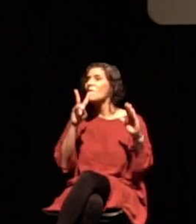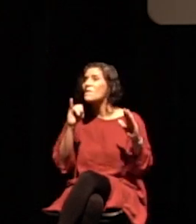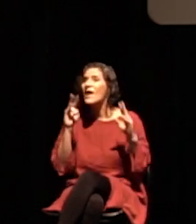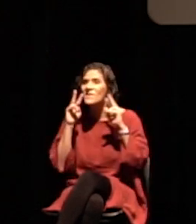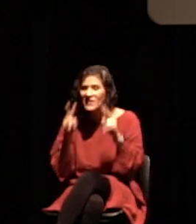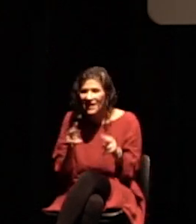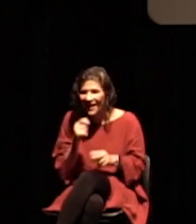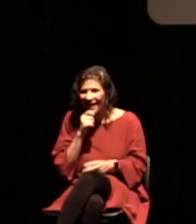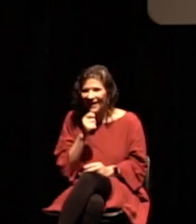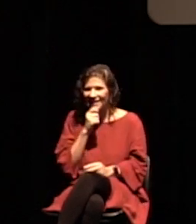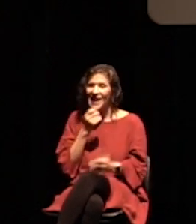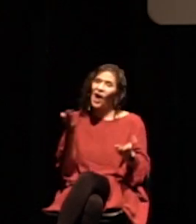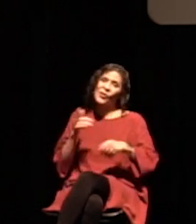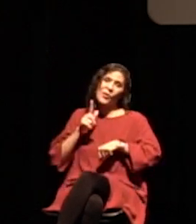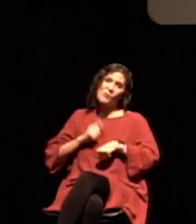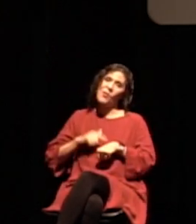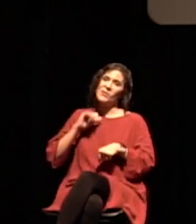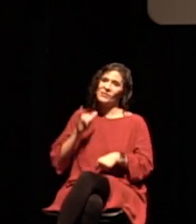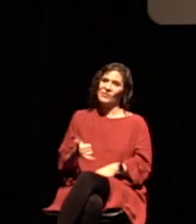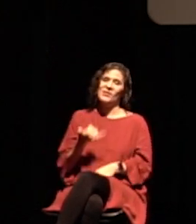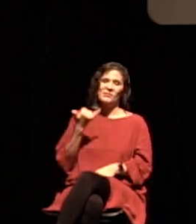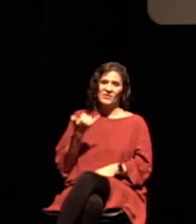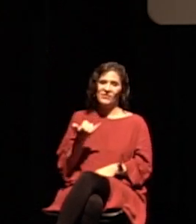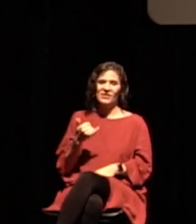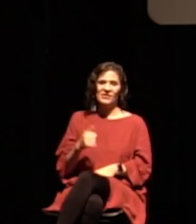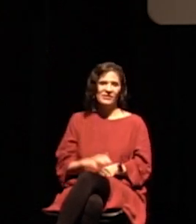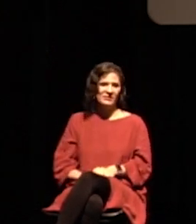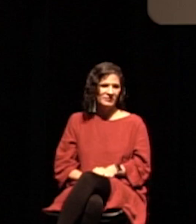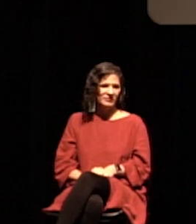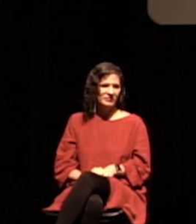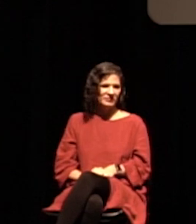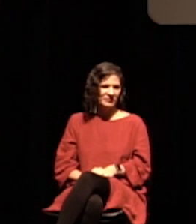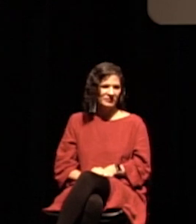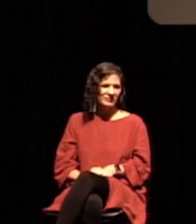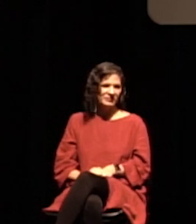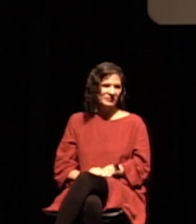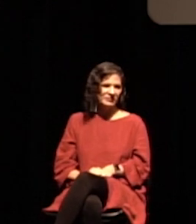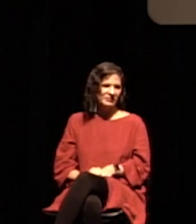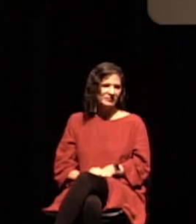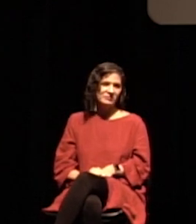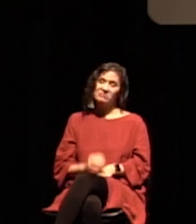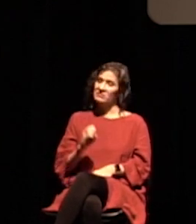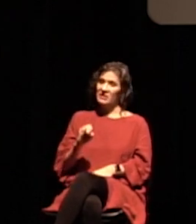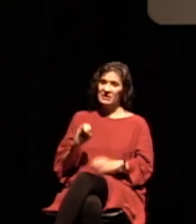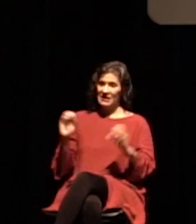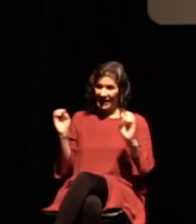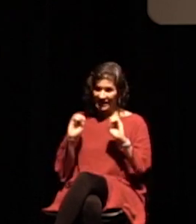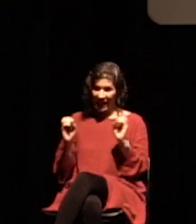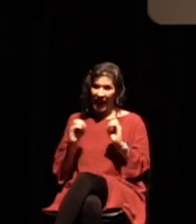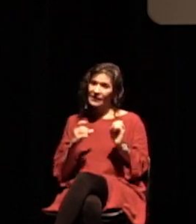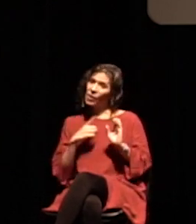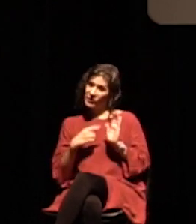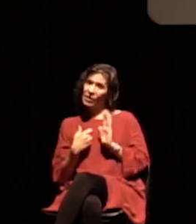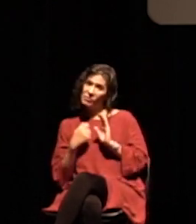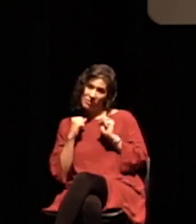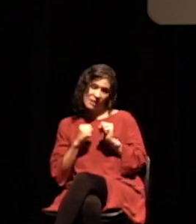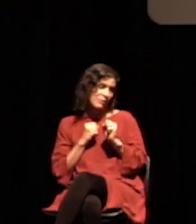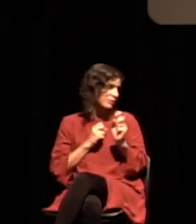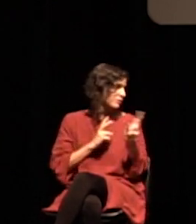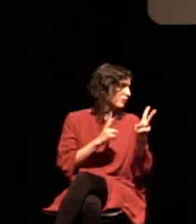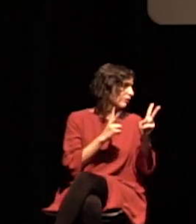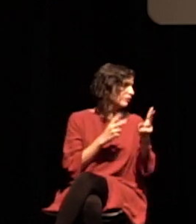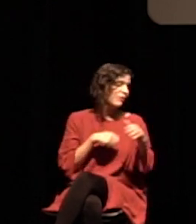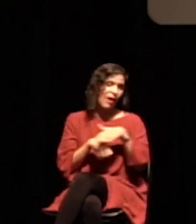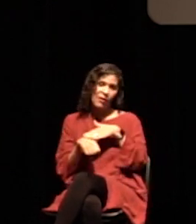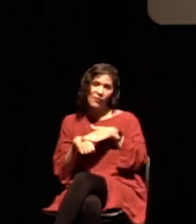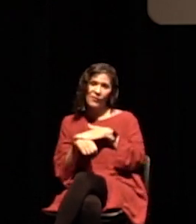pode ser deste o momento para aproveitar, mas depois continuaremos também pelas galerias da exposição. Se não, eu atrevo desde já a continuar algo que a Sónia disse.